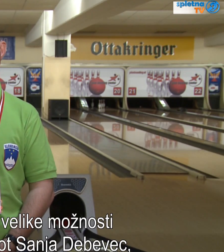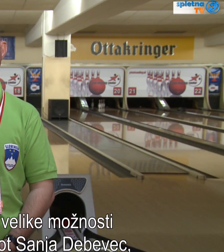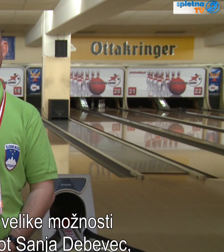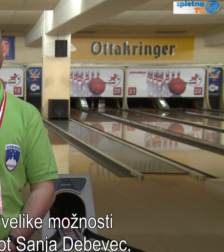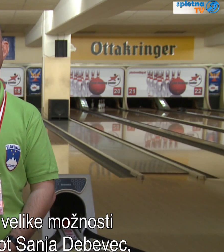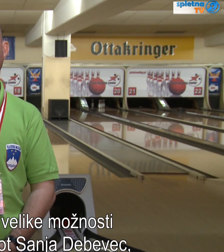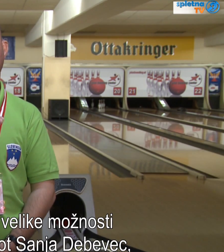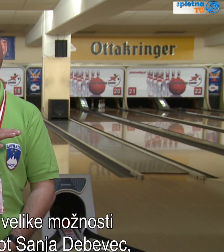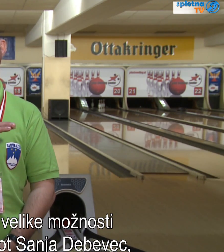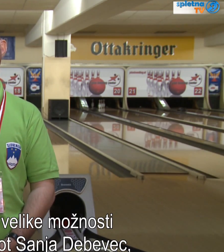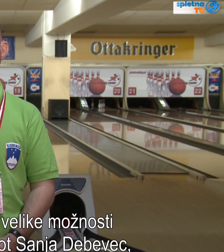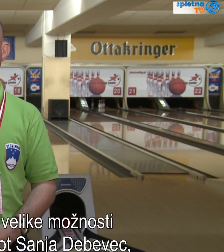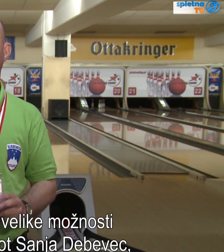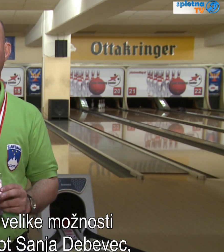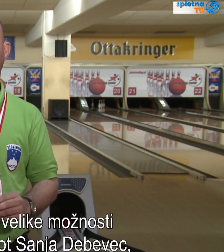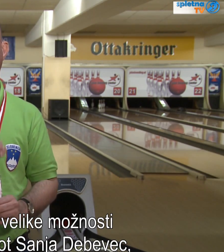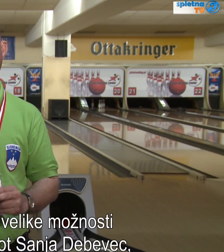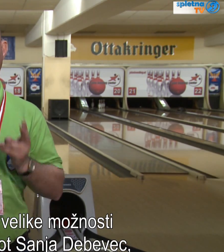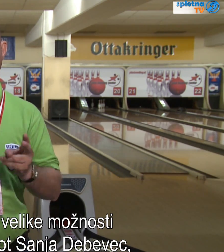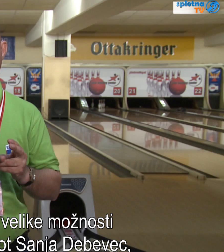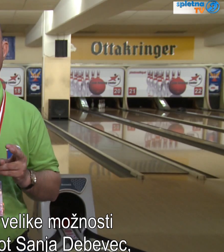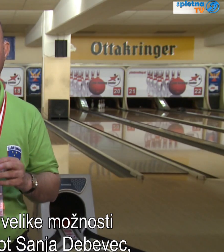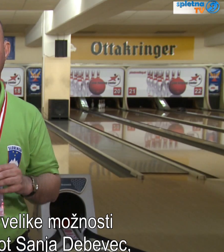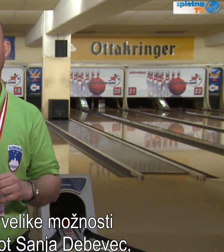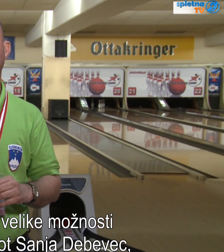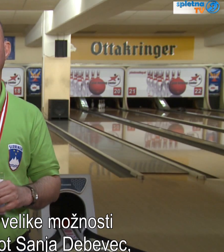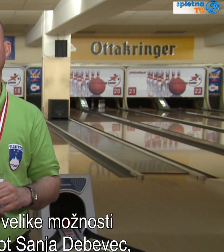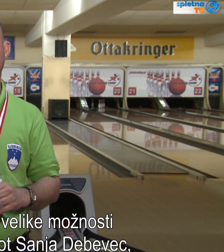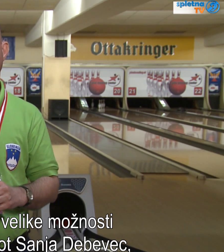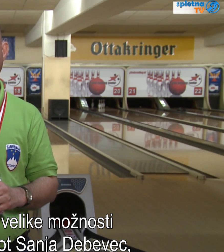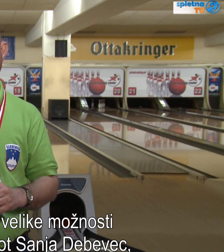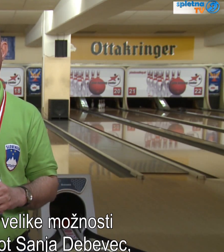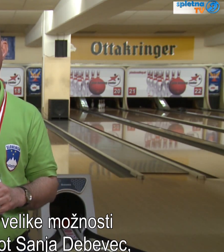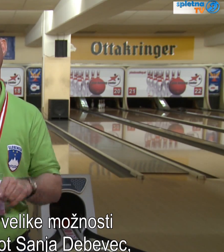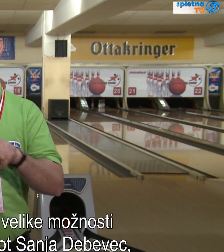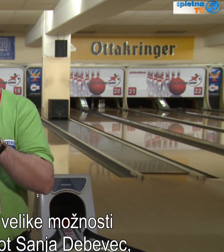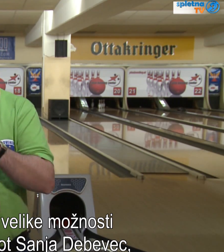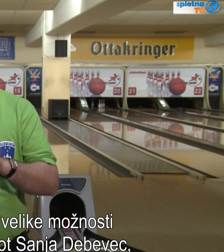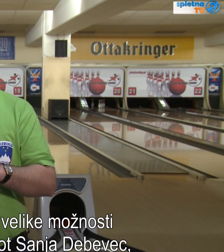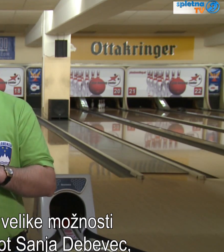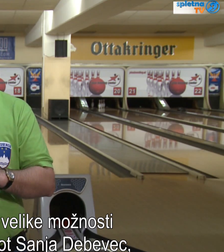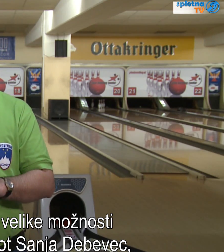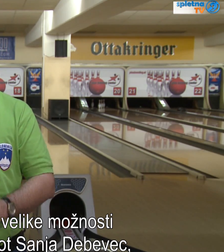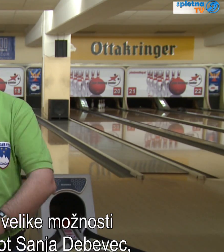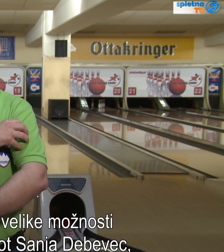prihodnost imate velike možnosti Sabina kot tudi Sanja